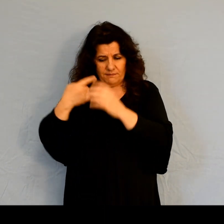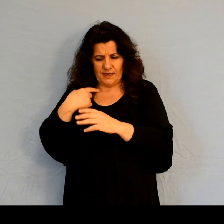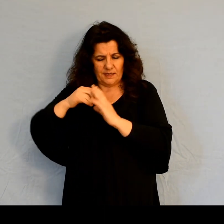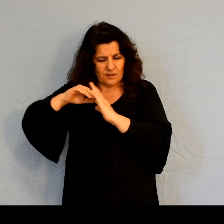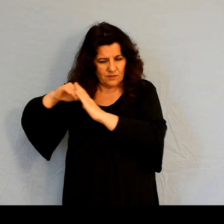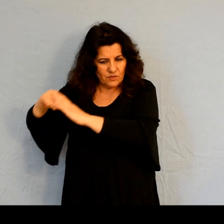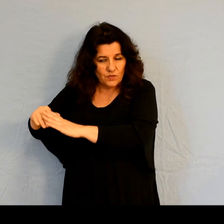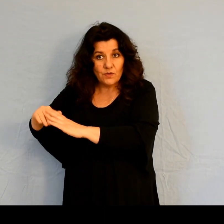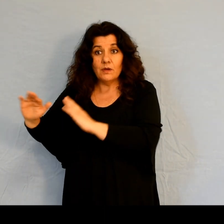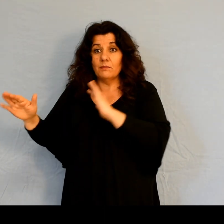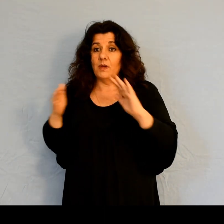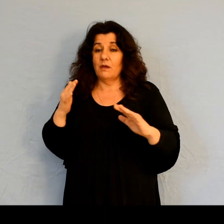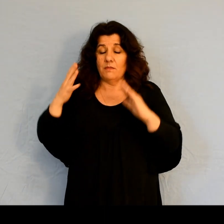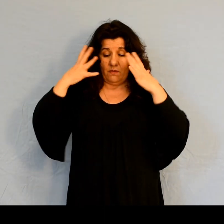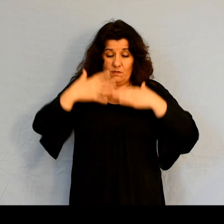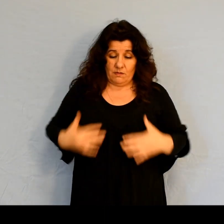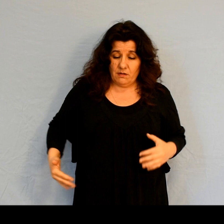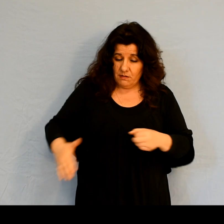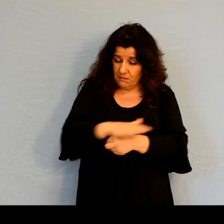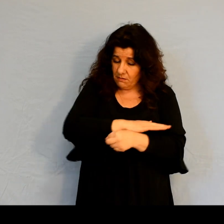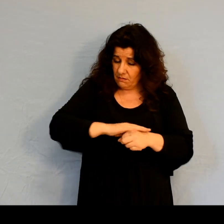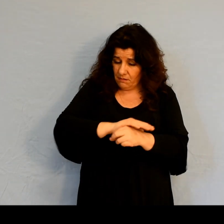tout entier jeté dans la géhenne.